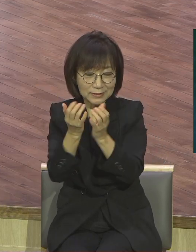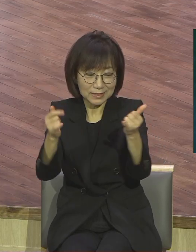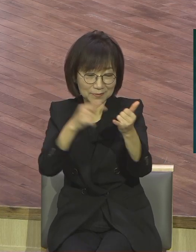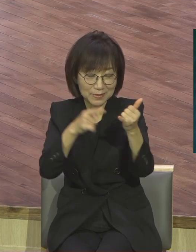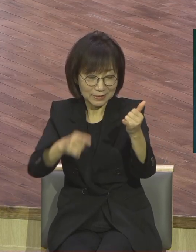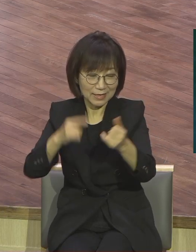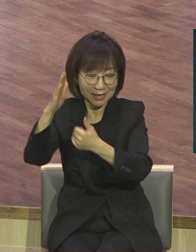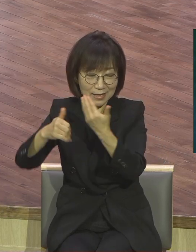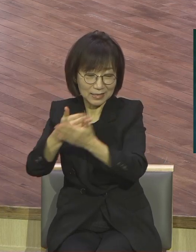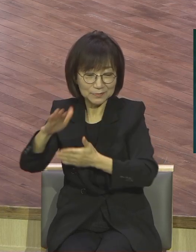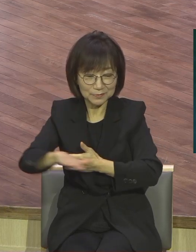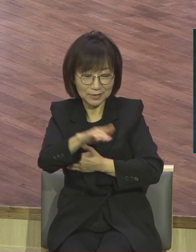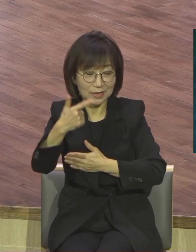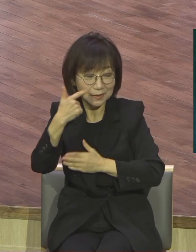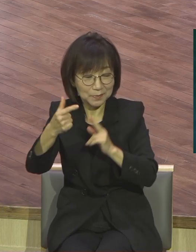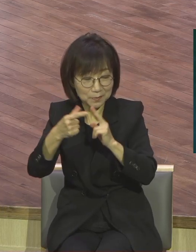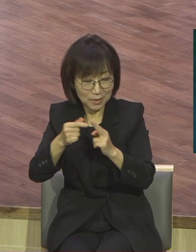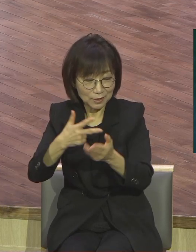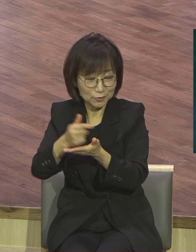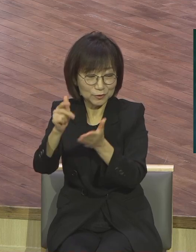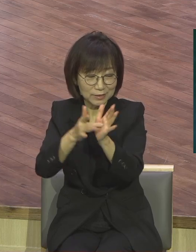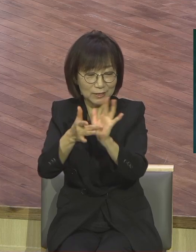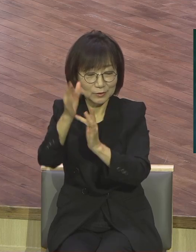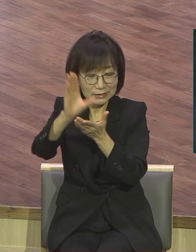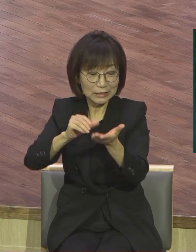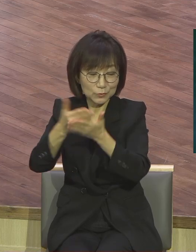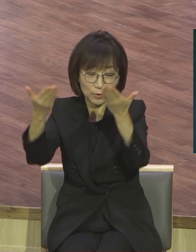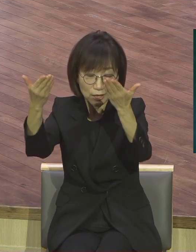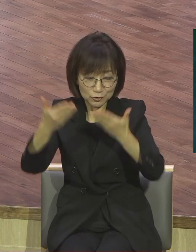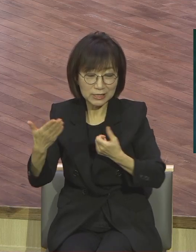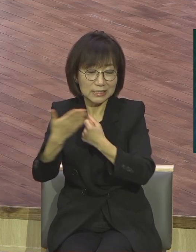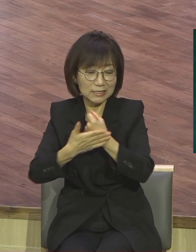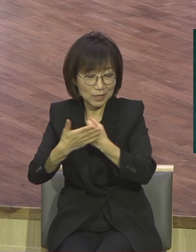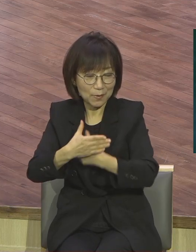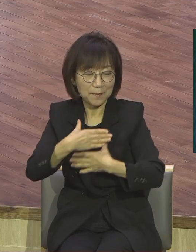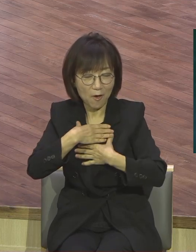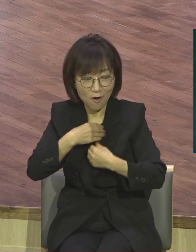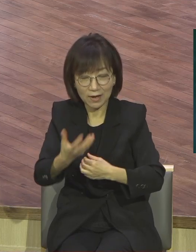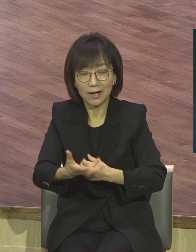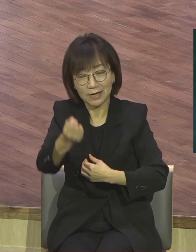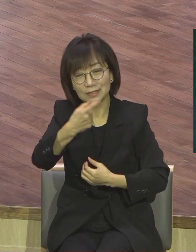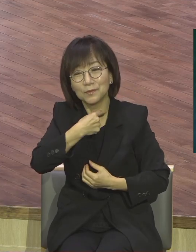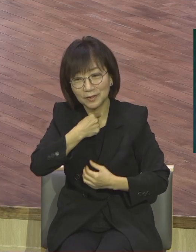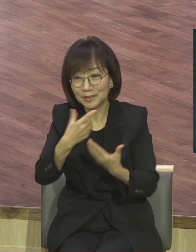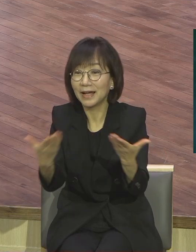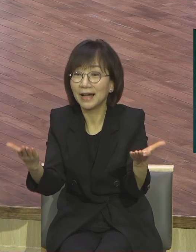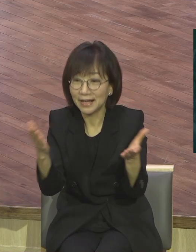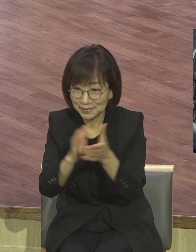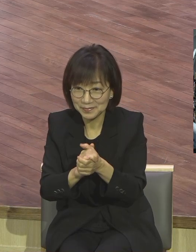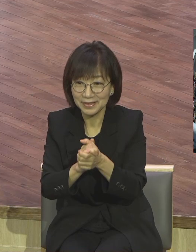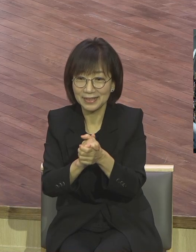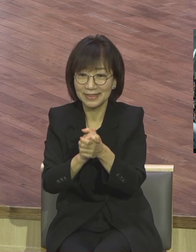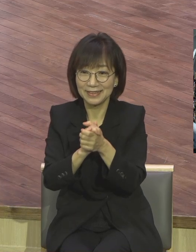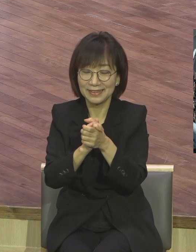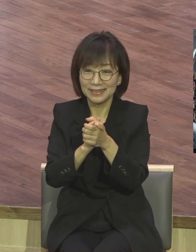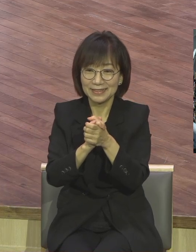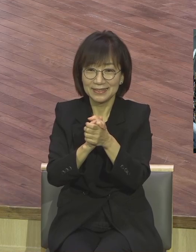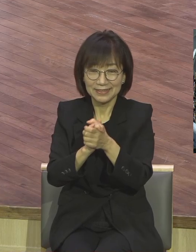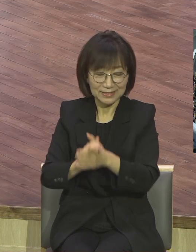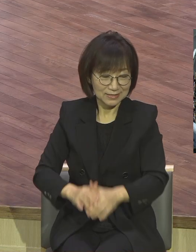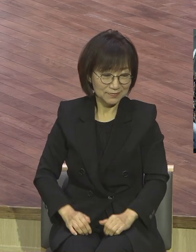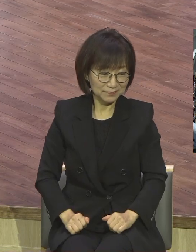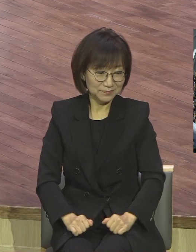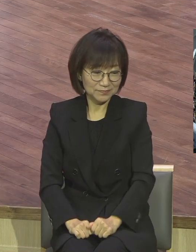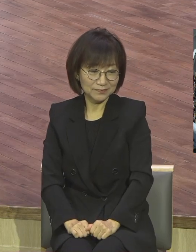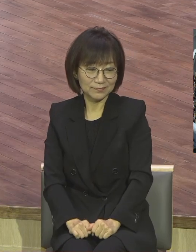하나님 우리 아버지와 주 예수 그리스도로부터 은혜와 평강이 있기를 원하노라. 아멘.